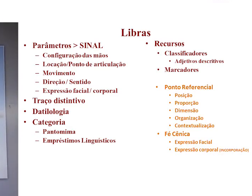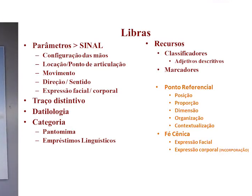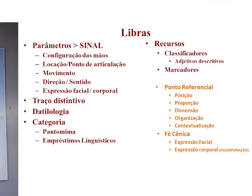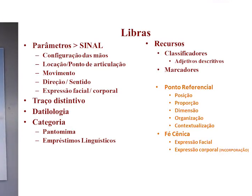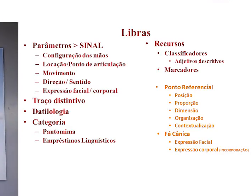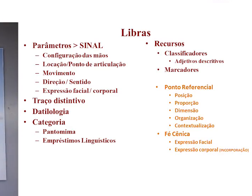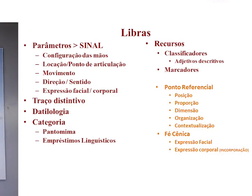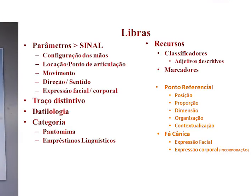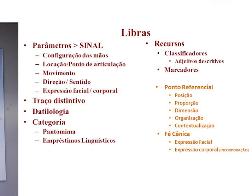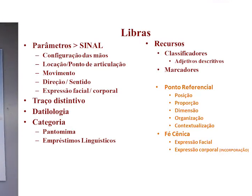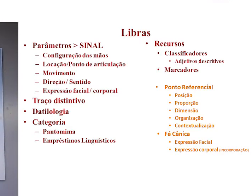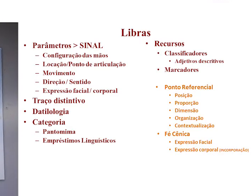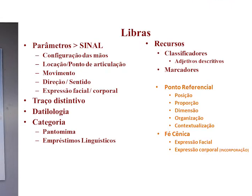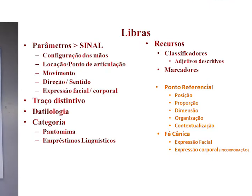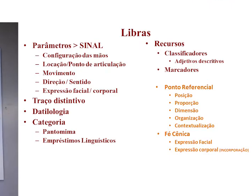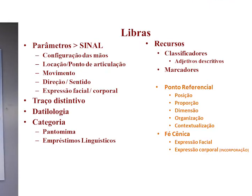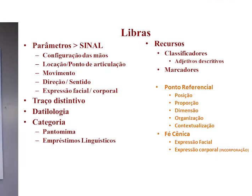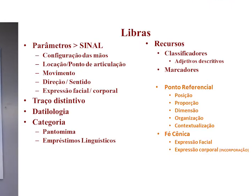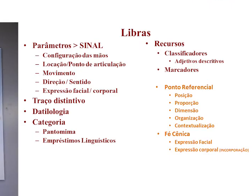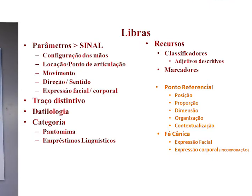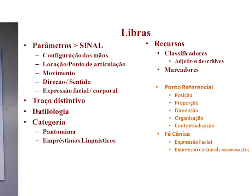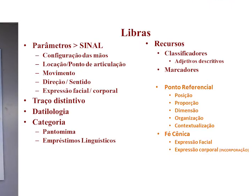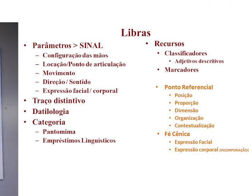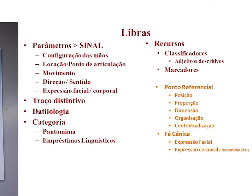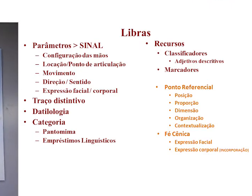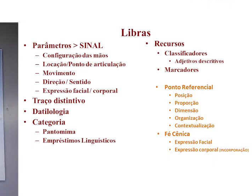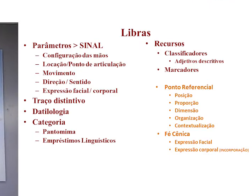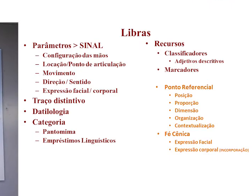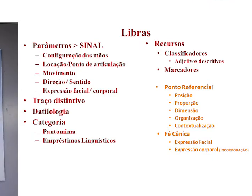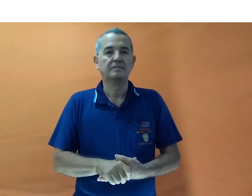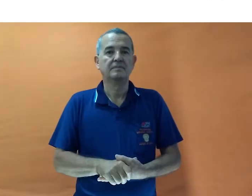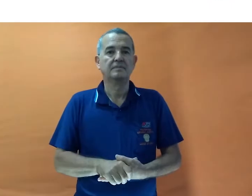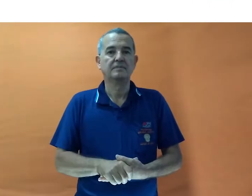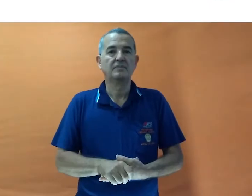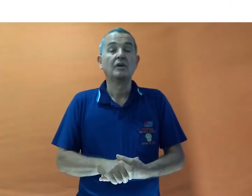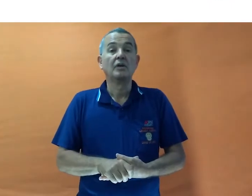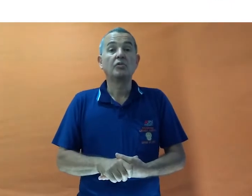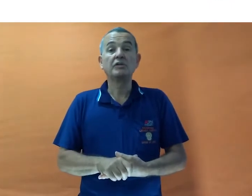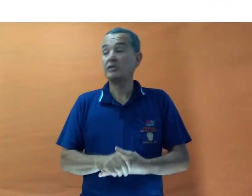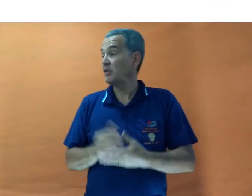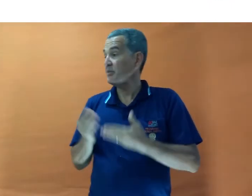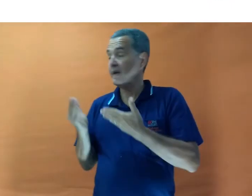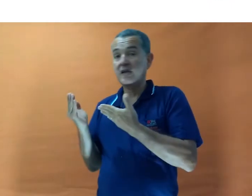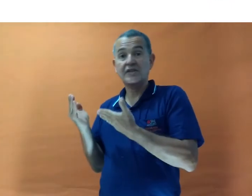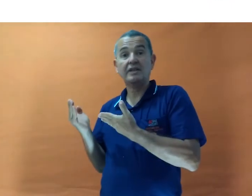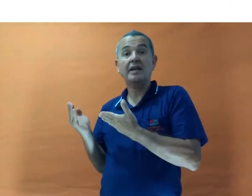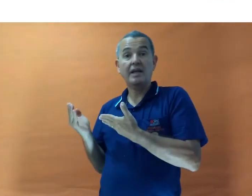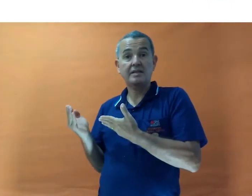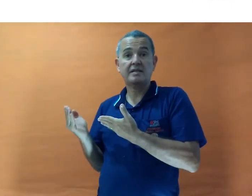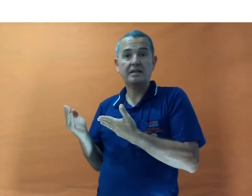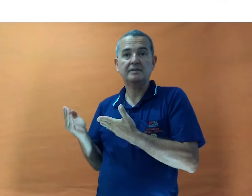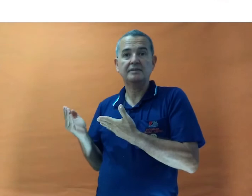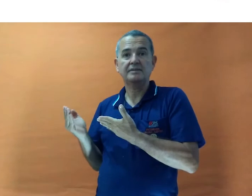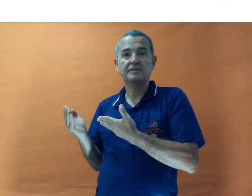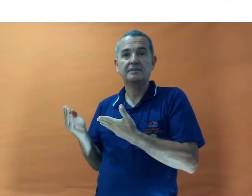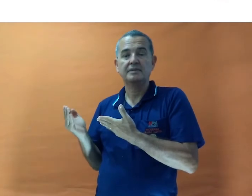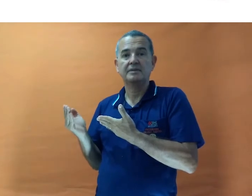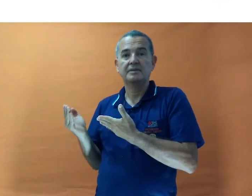mais importante do que eu venho trabalhar, a questão da fé cênica. Quando eu tenho uma imagem